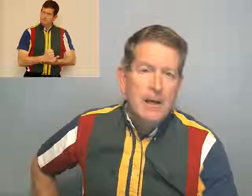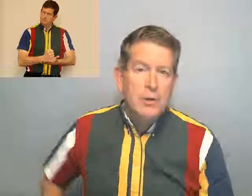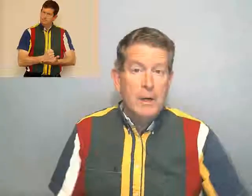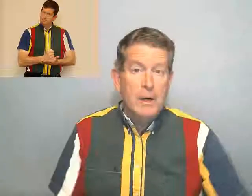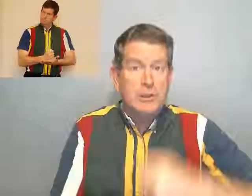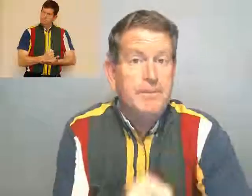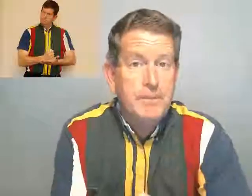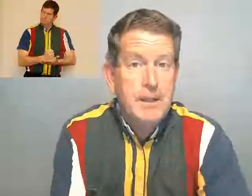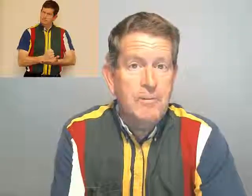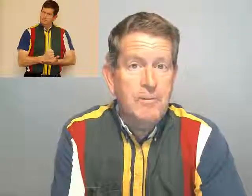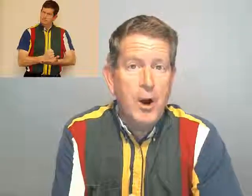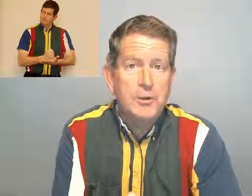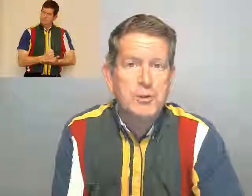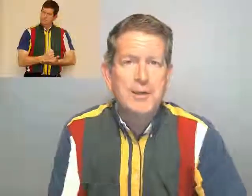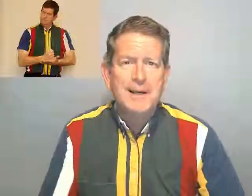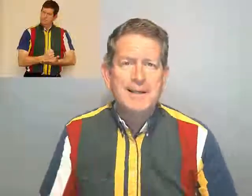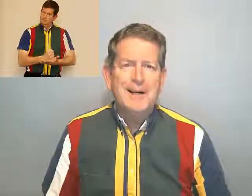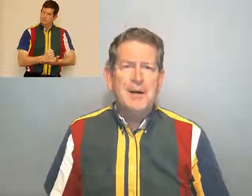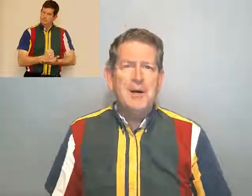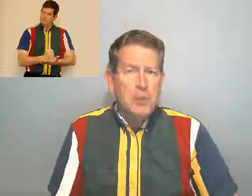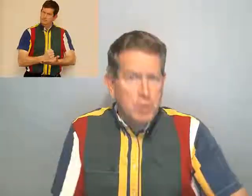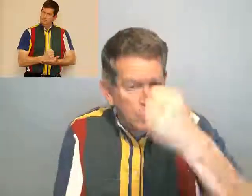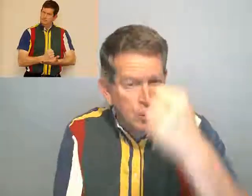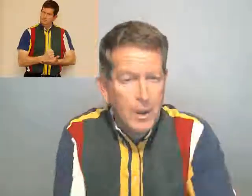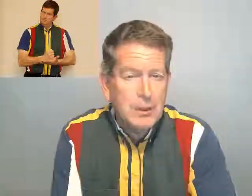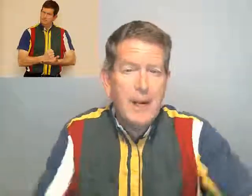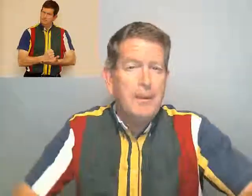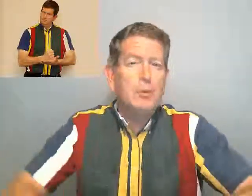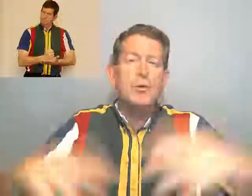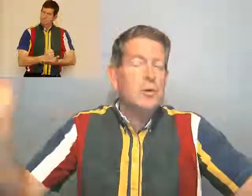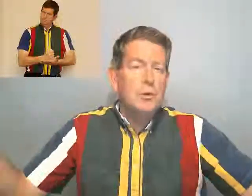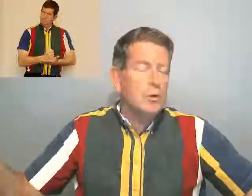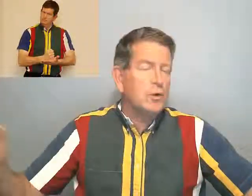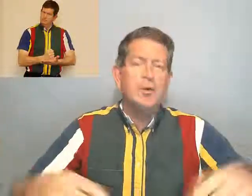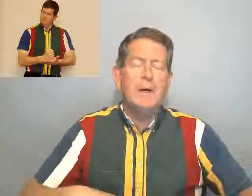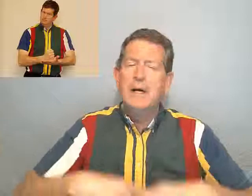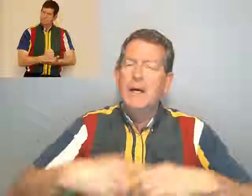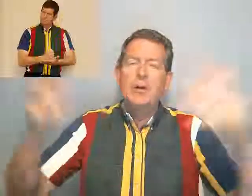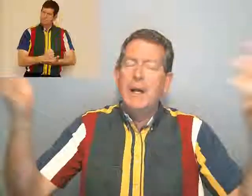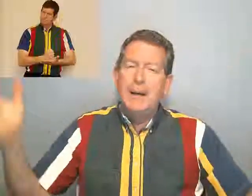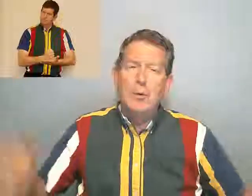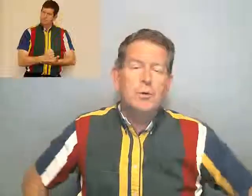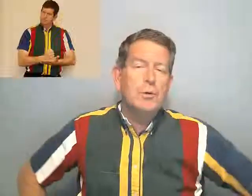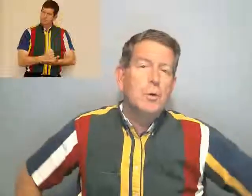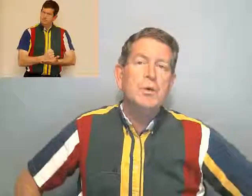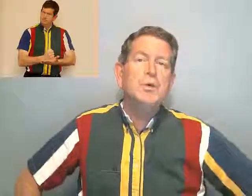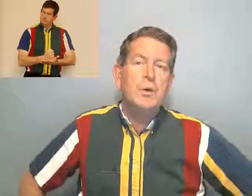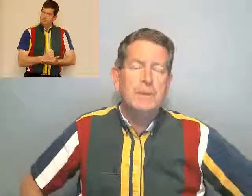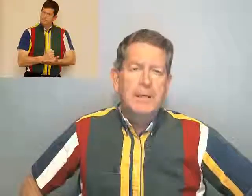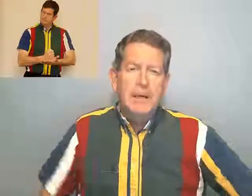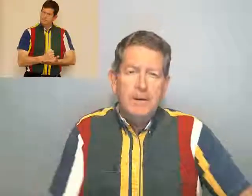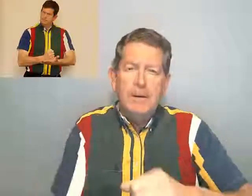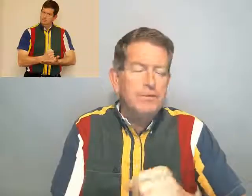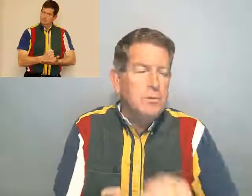dois, c'est féroce. D'accord? Tu dois, tu n'as pas d'autre choix, tu n'as pas d'autre solution. Et tu